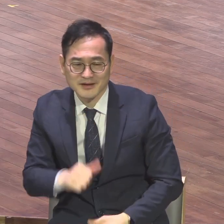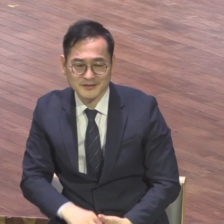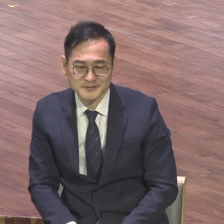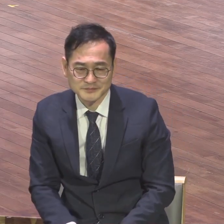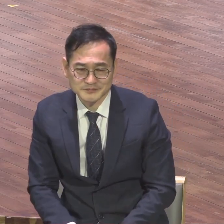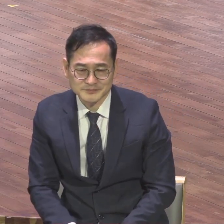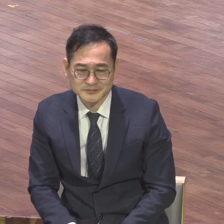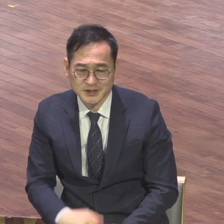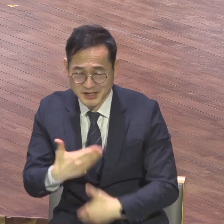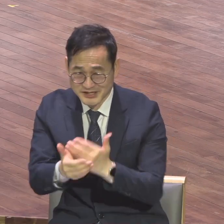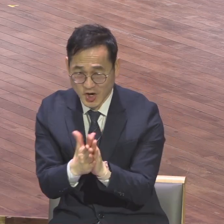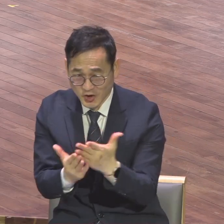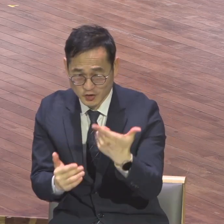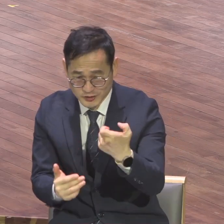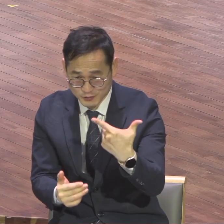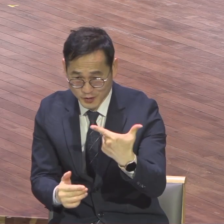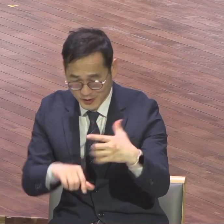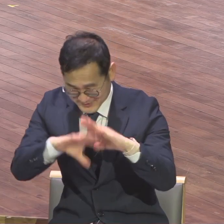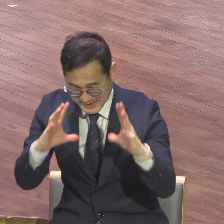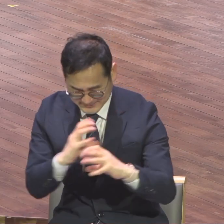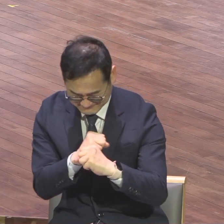성경 66권을 짜보면